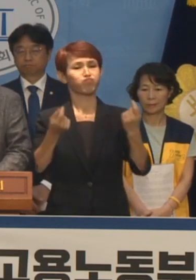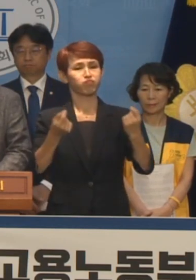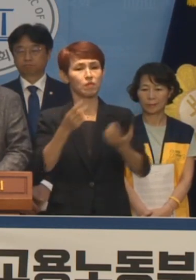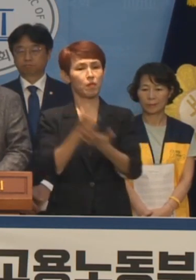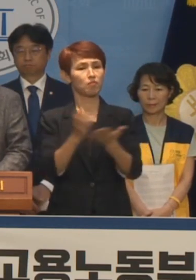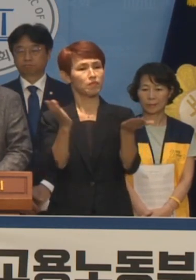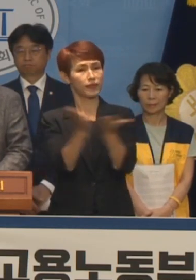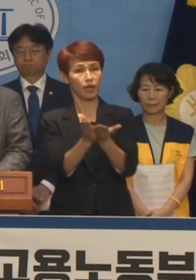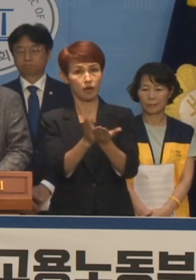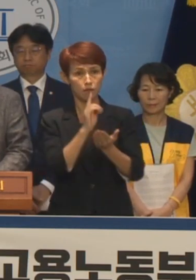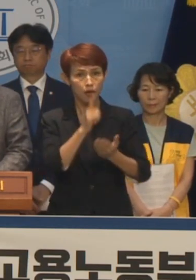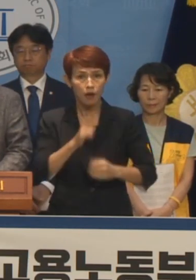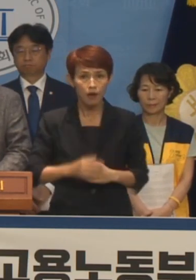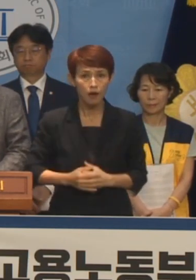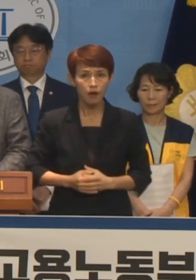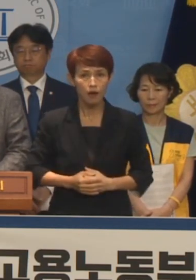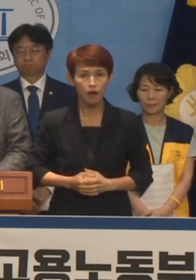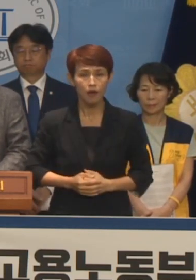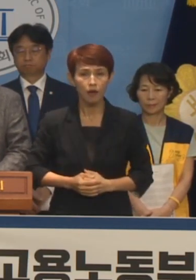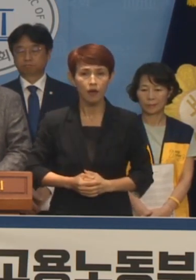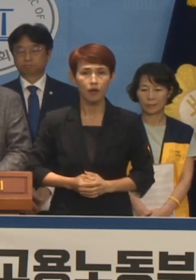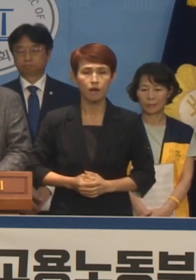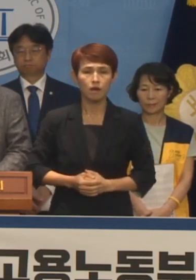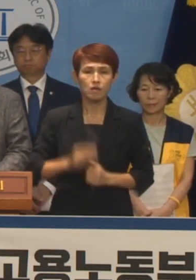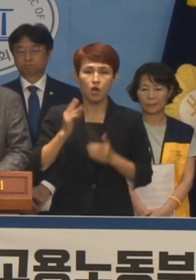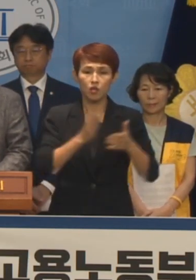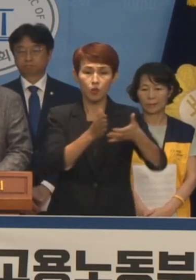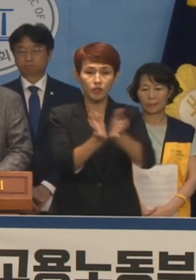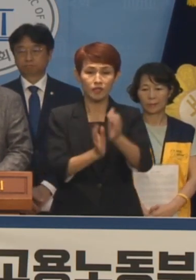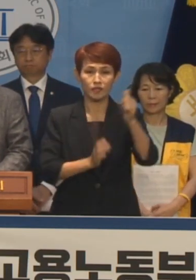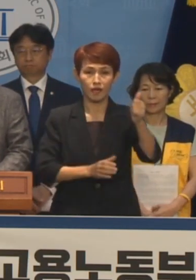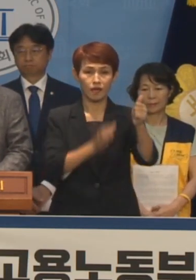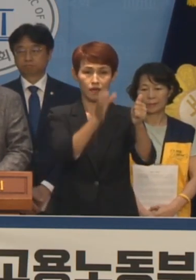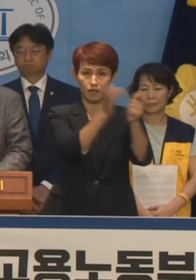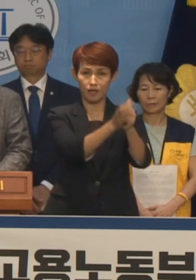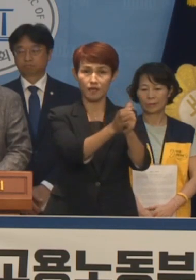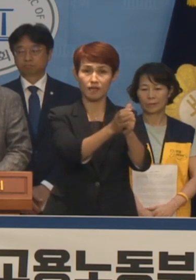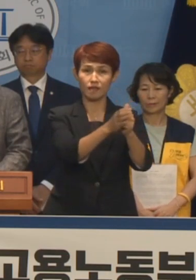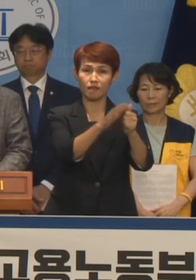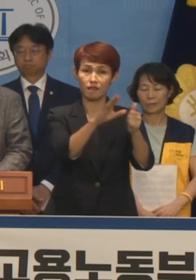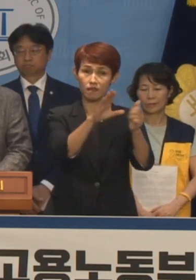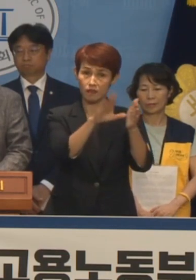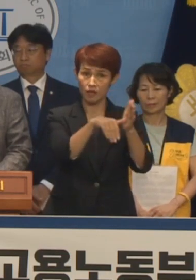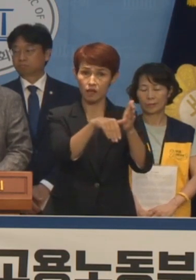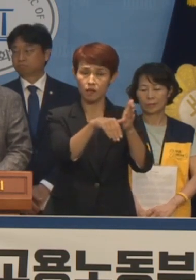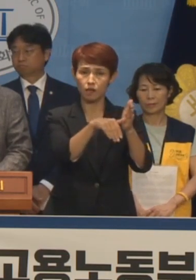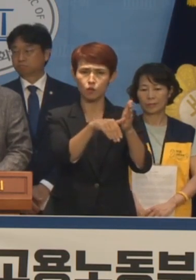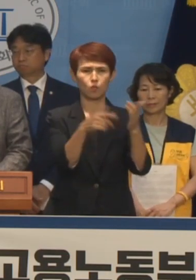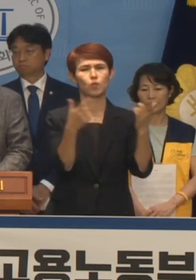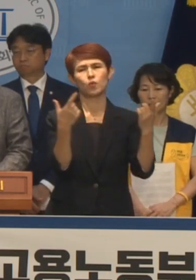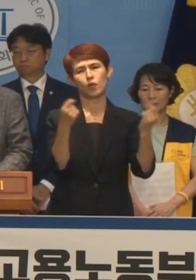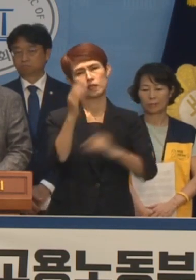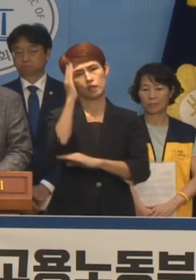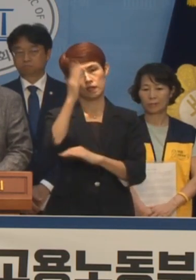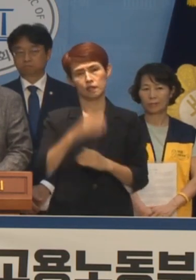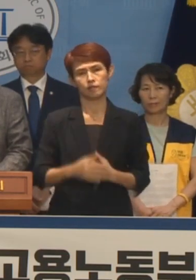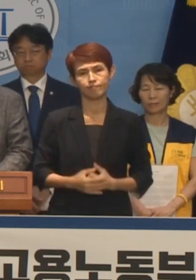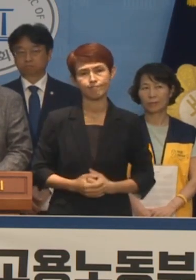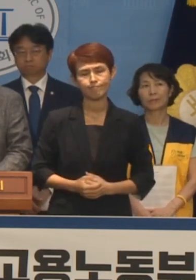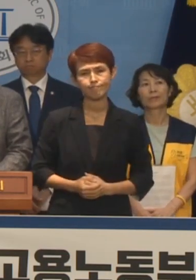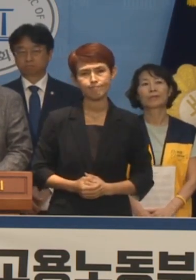드러내고 있습니다. 심지어는 경기도지사라는 공직 신분에 있을 때도 똑같은 주장을